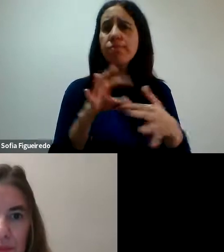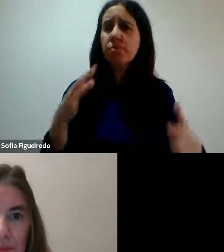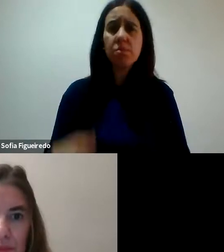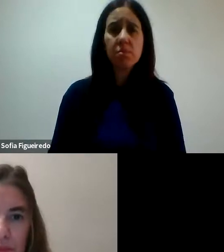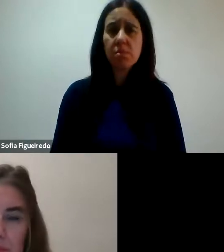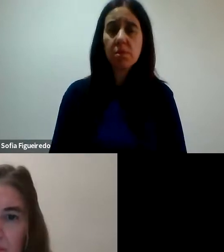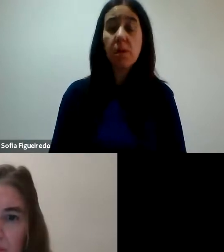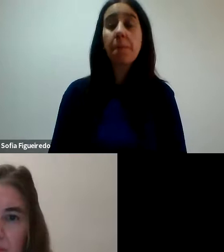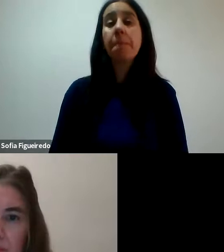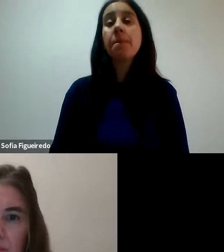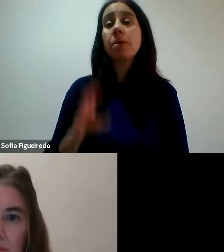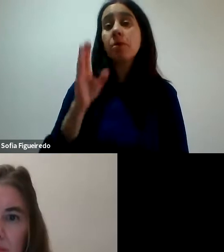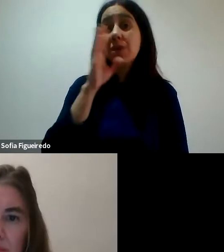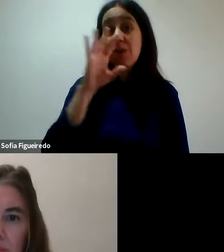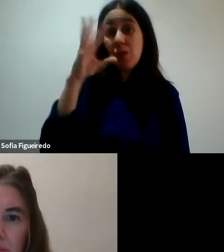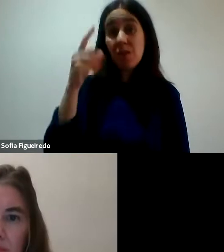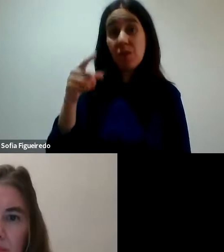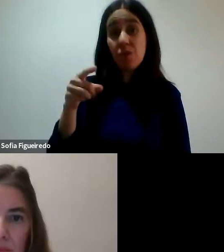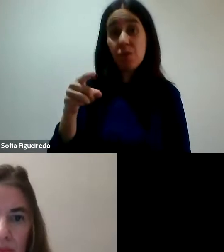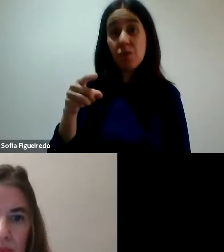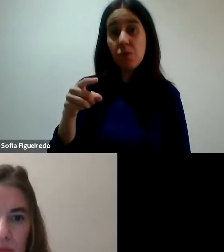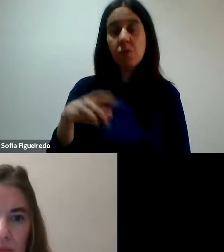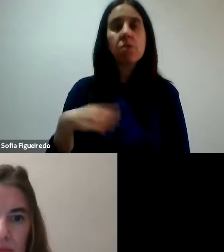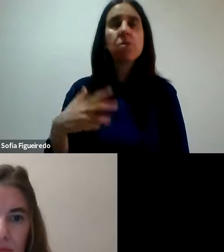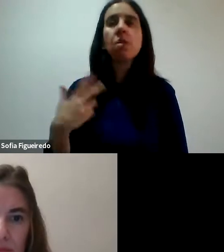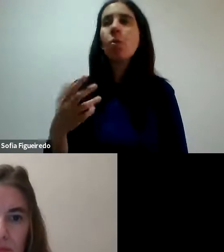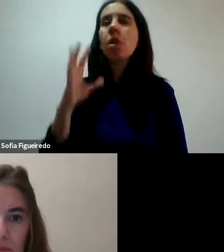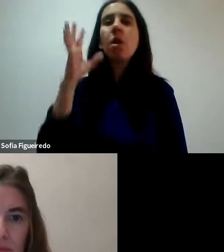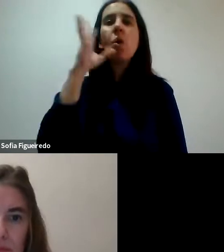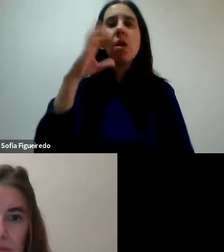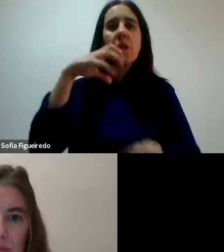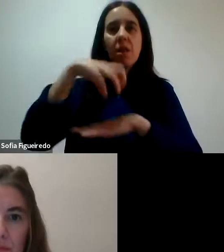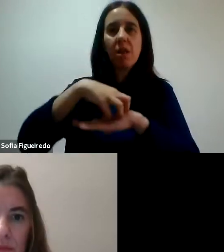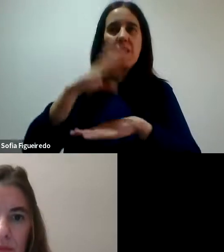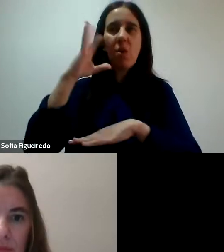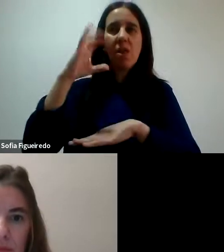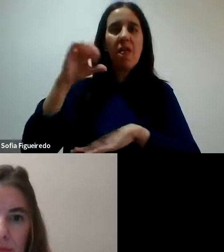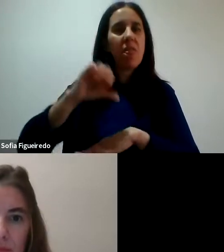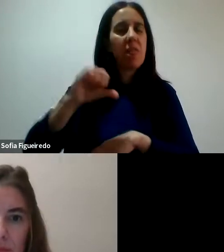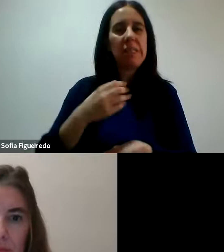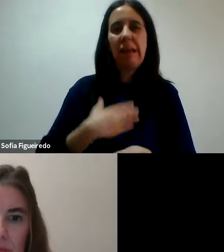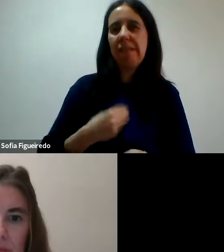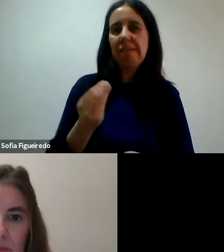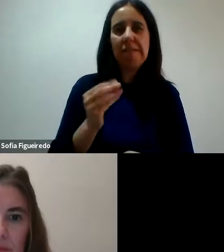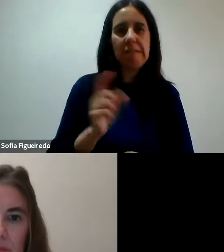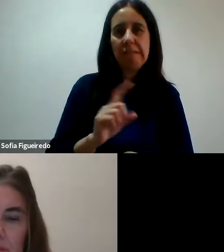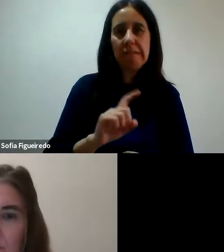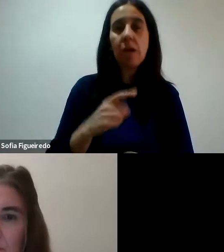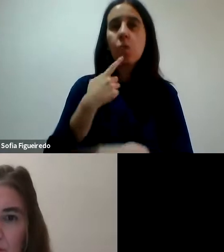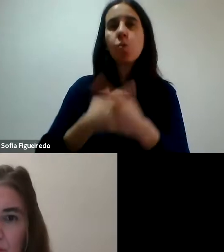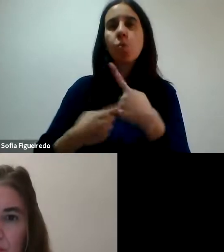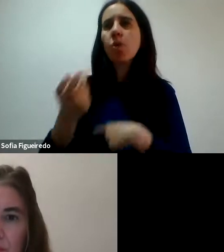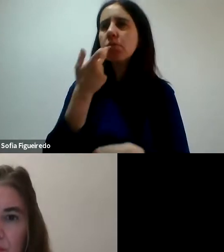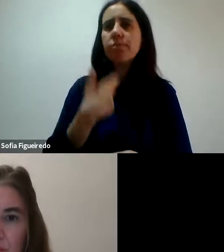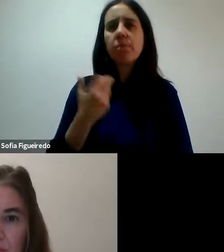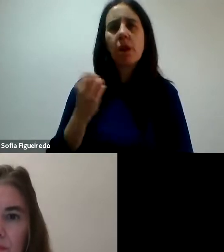que é que eu faço quando me acontece isso, quando fico num hotel e não gosto do hotel e reclamei e ninguém me disse nada?